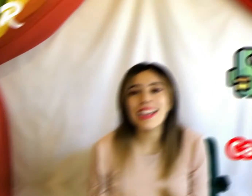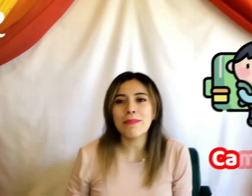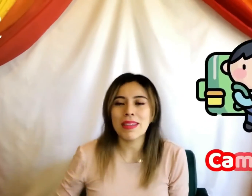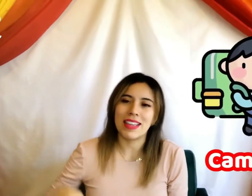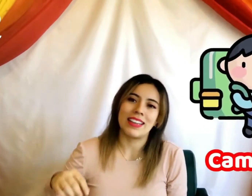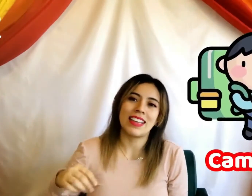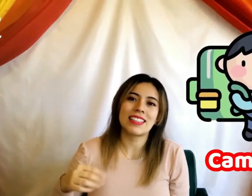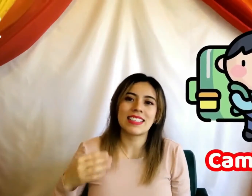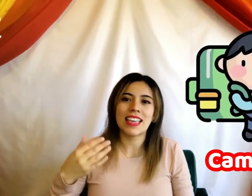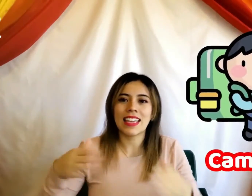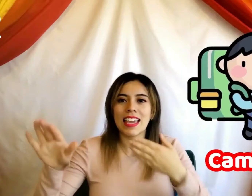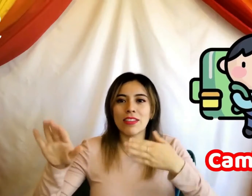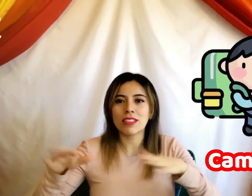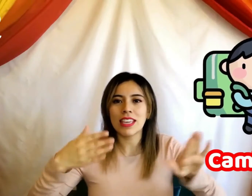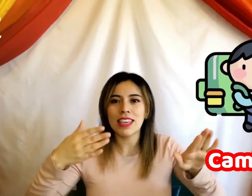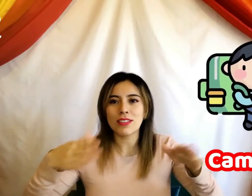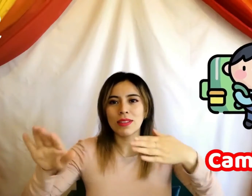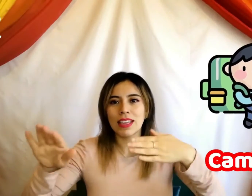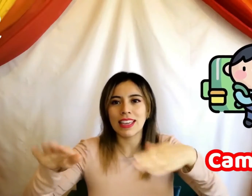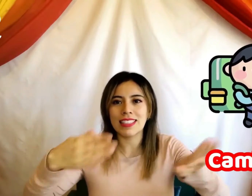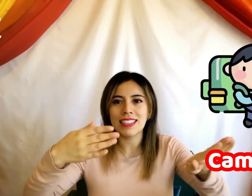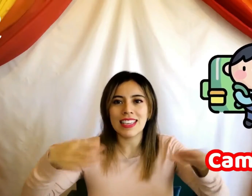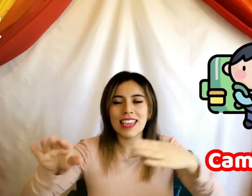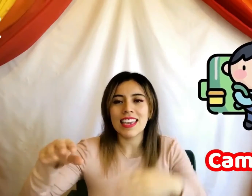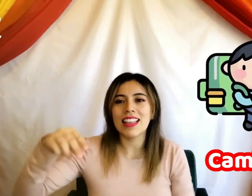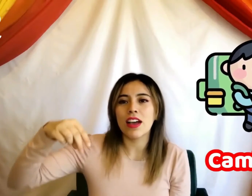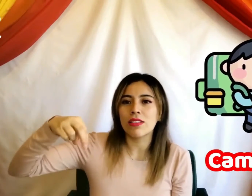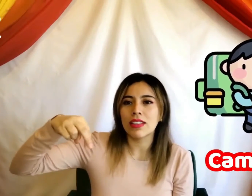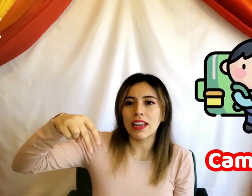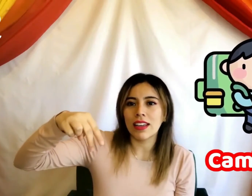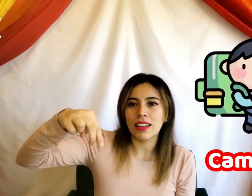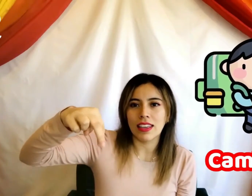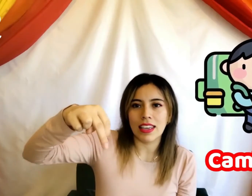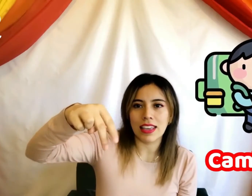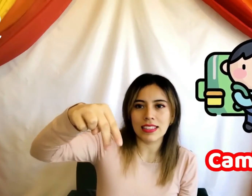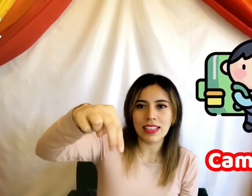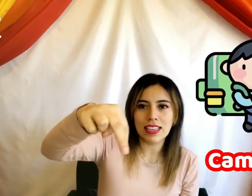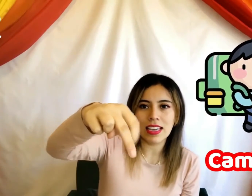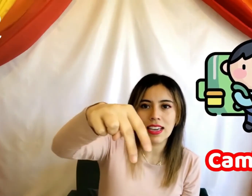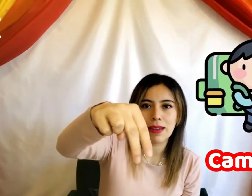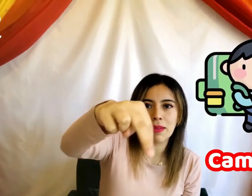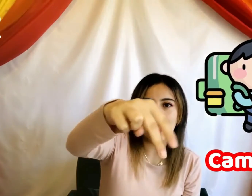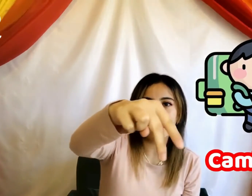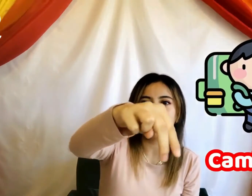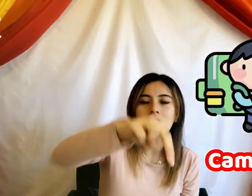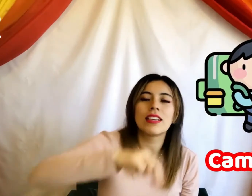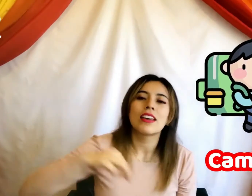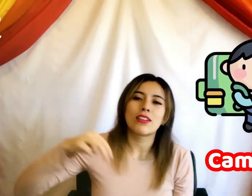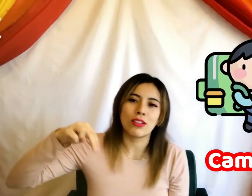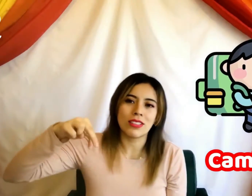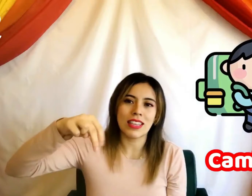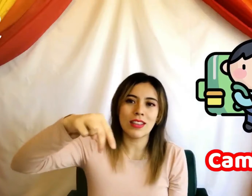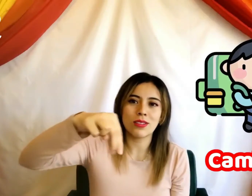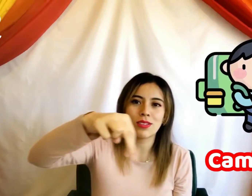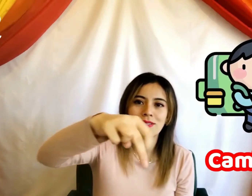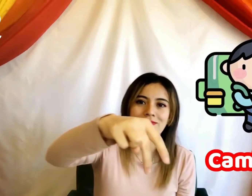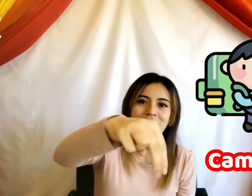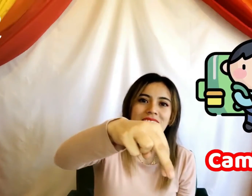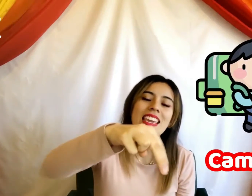caminar, que les decía que hay dos señas, una que es así y la otra que es así, caminando, con los deditos. Y